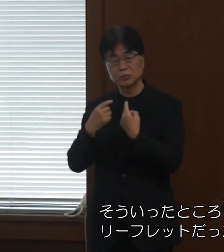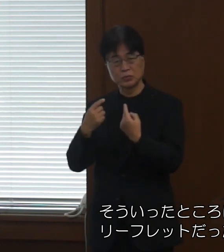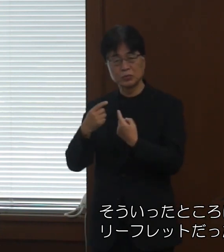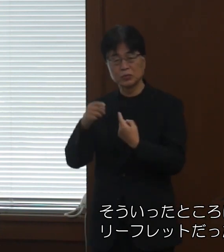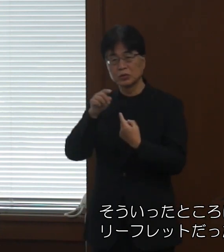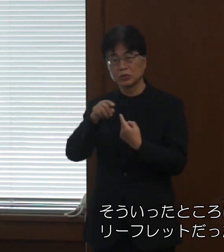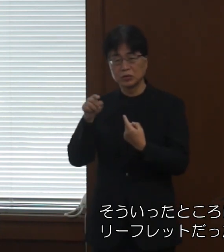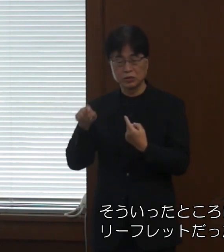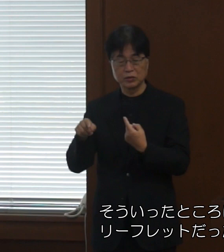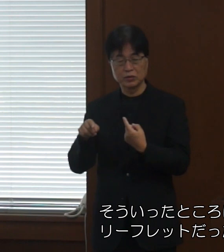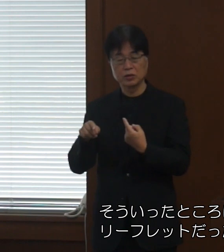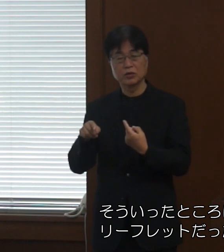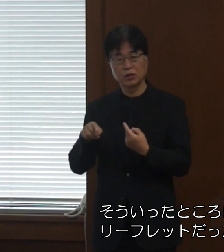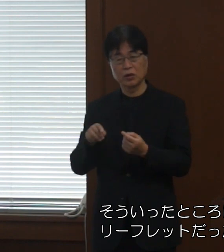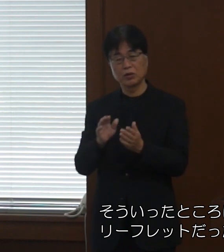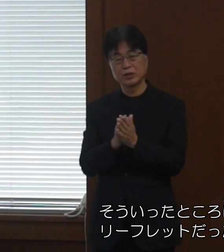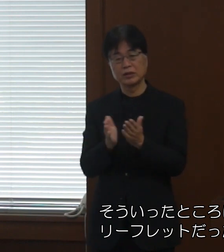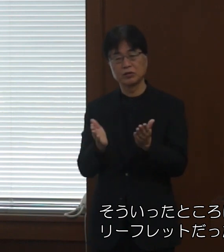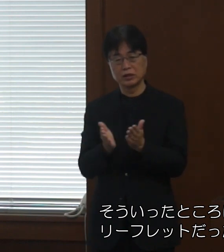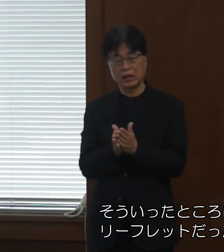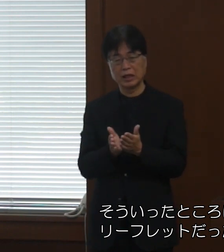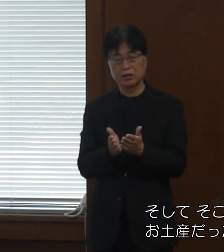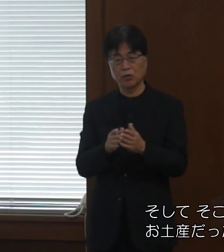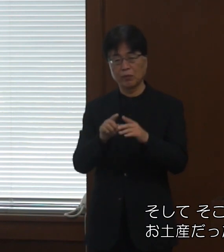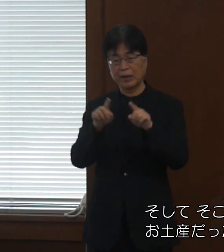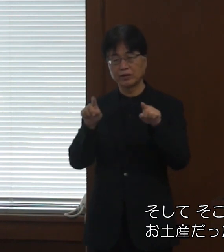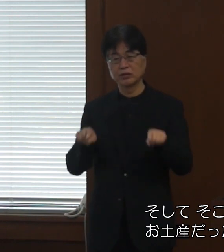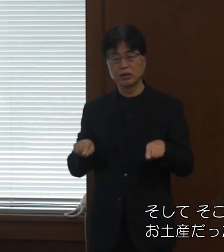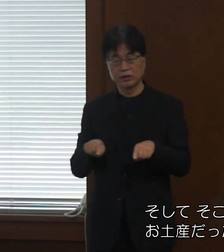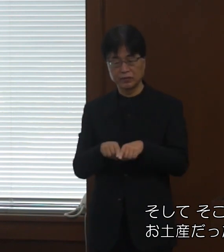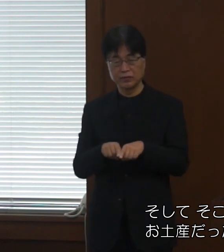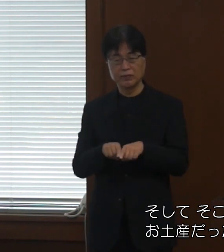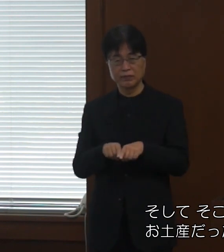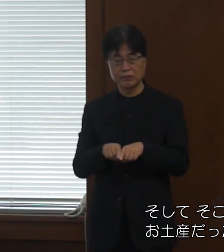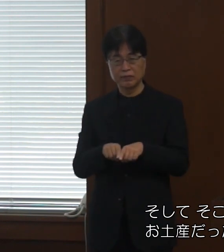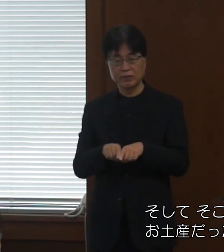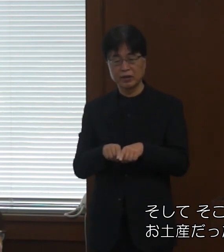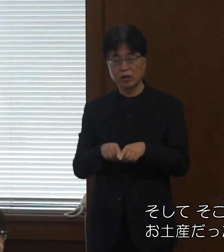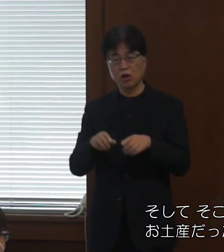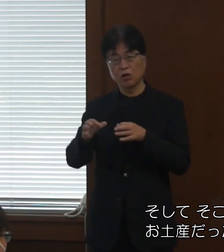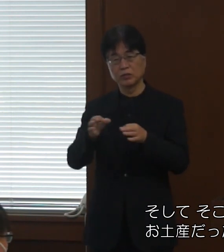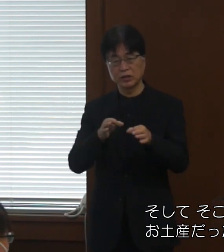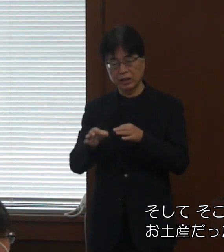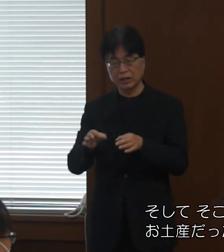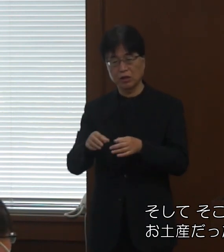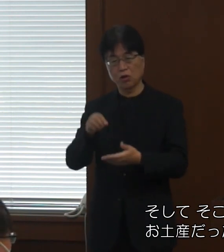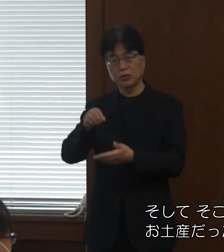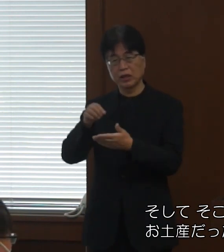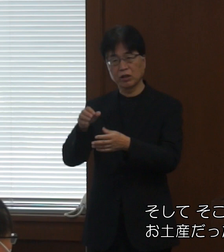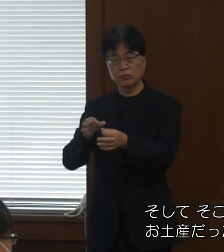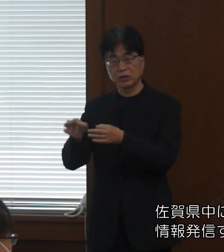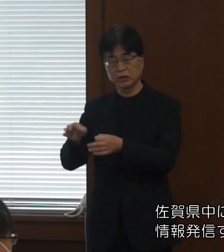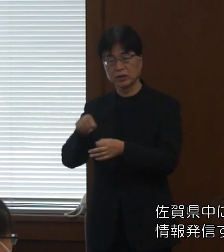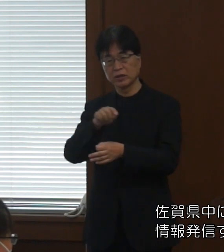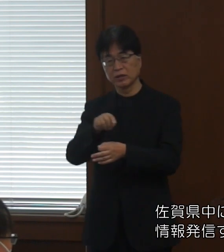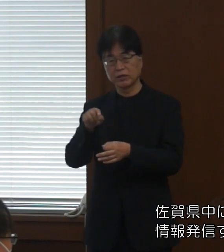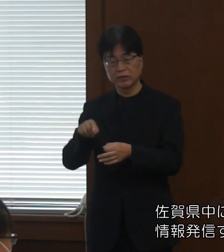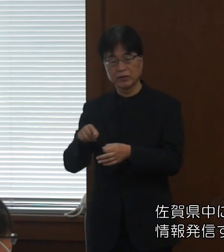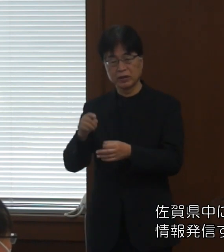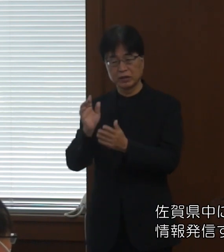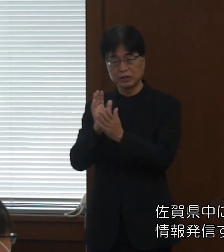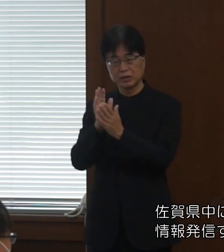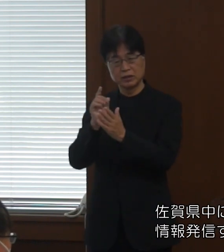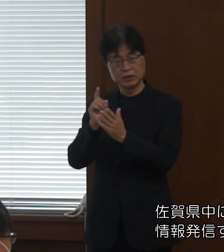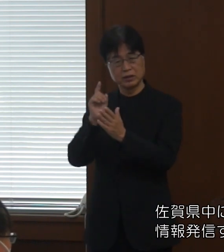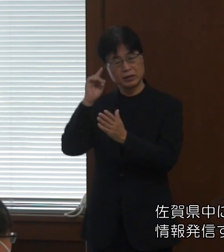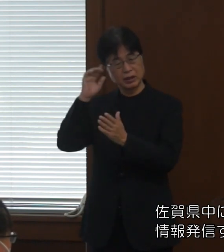なリーフレットだったりパンフレットだったりそしてそこに来る出店だったりお土産だったり様々なところで佐賀